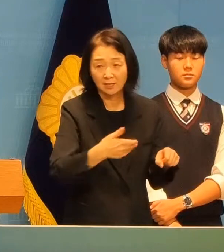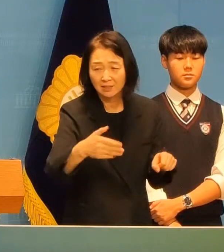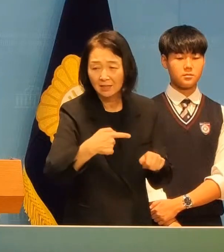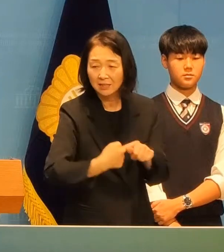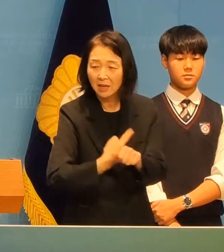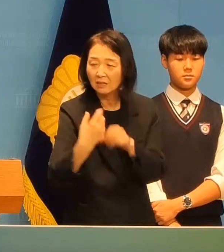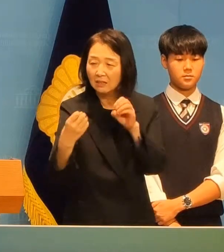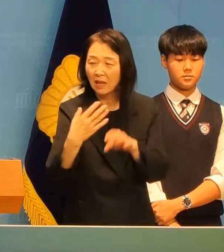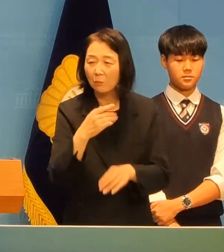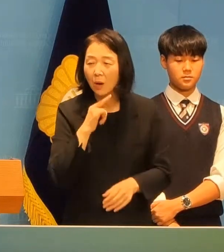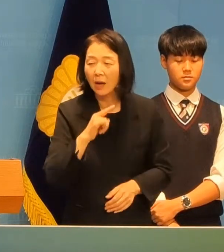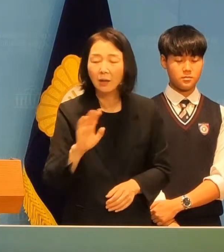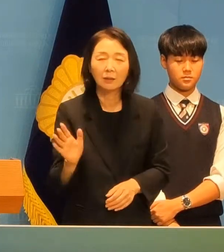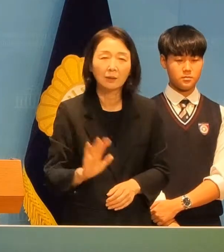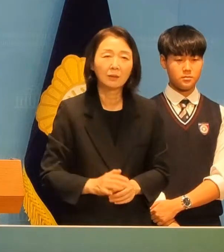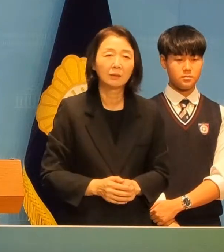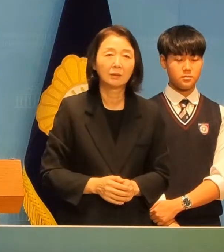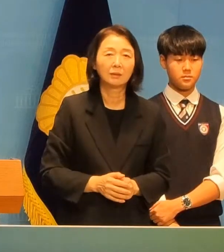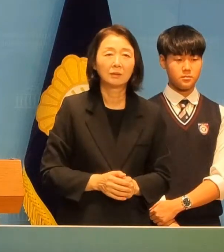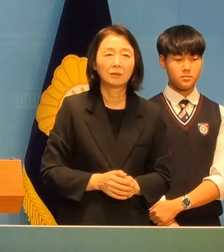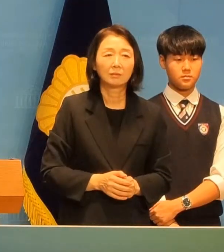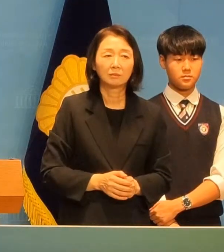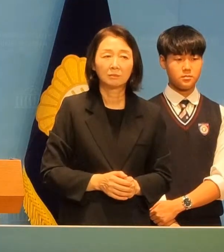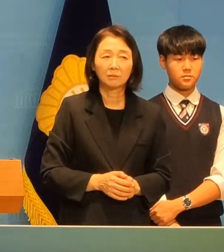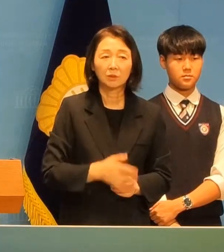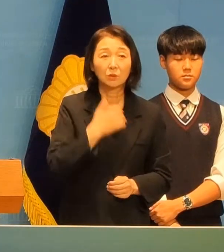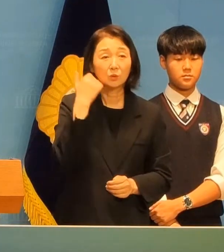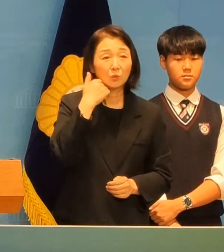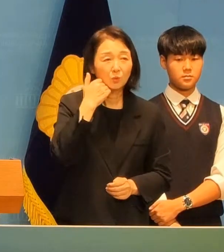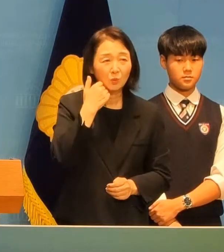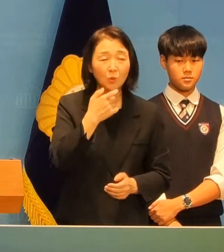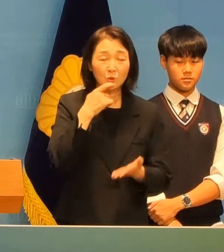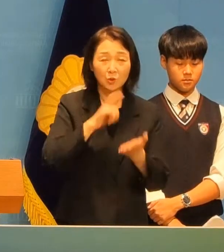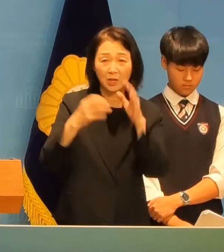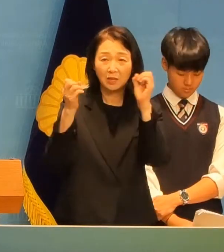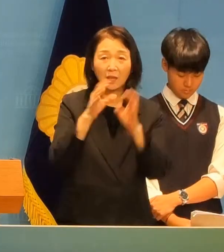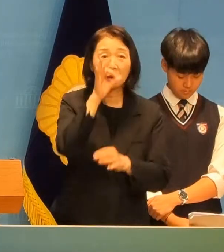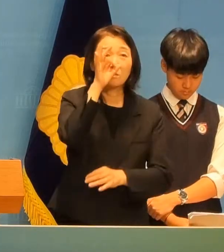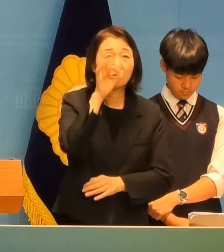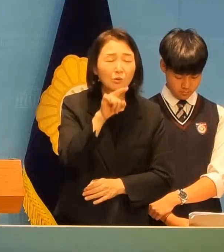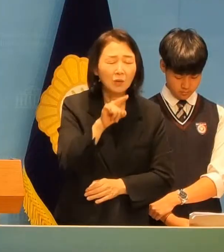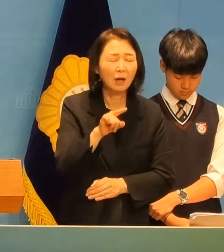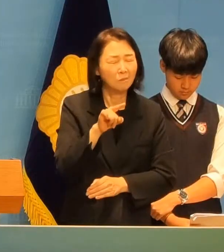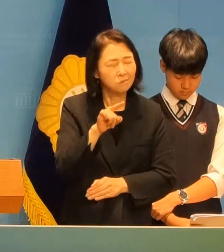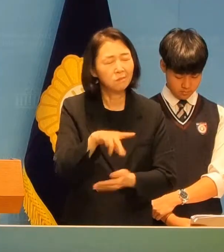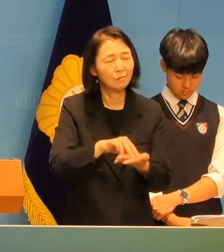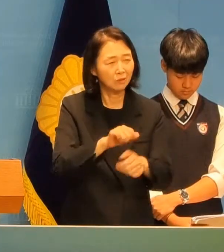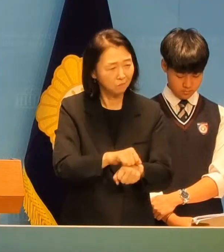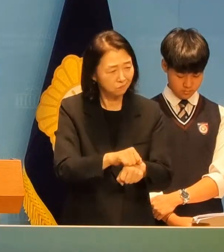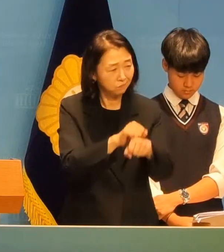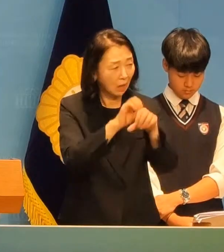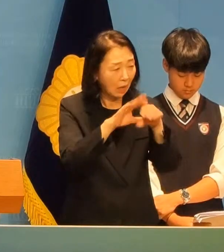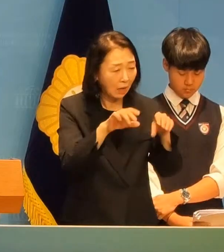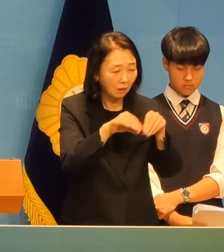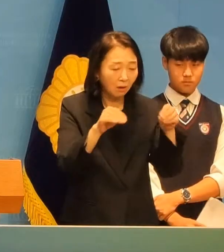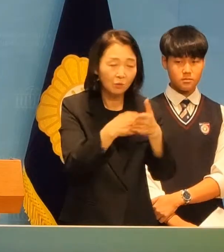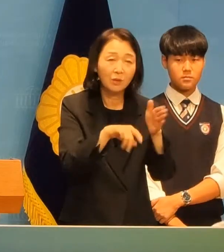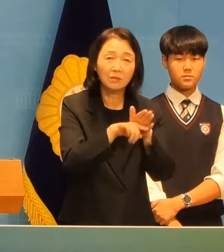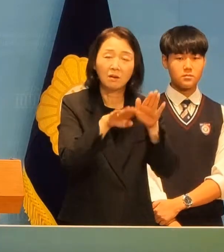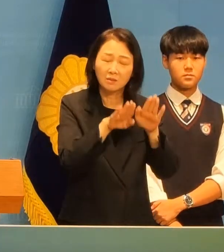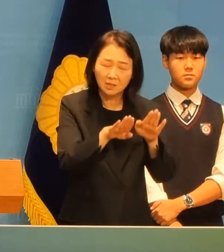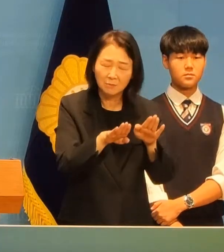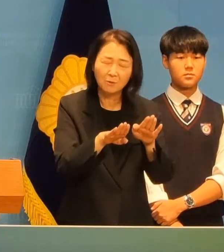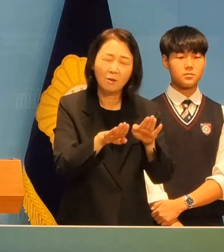답이 도출되는 문제가 아닙니다. 그 누구도 쉽게 답을 내릴 수 없는 산적한 문제들을 해결하기 위해서 지금부터 치열한